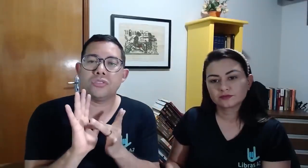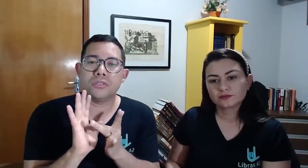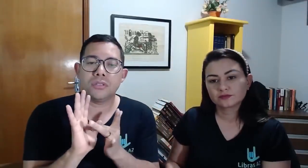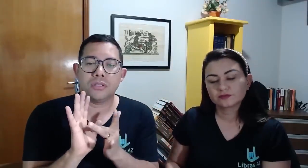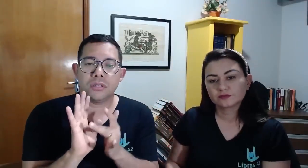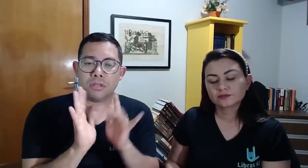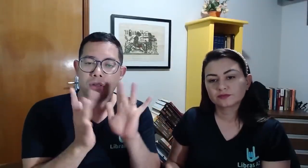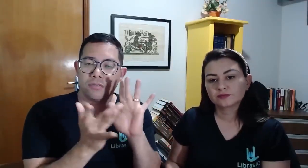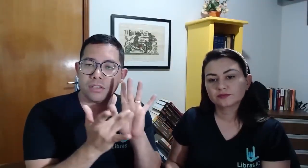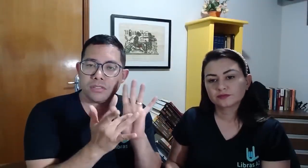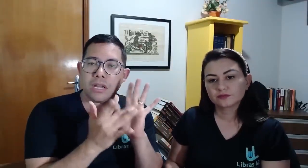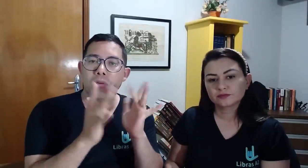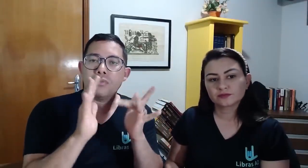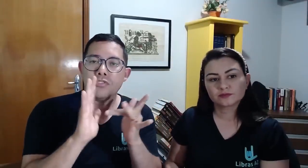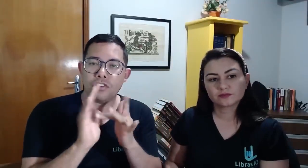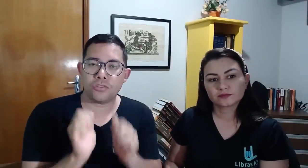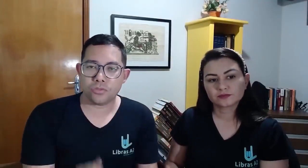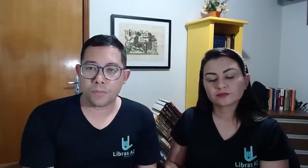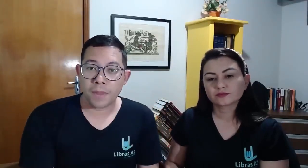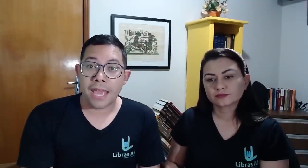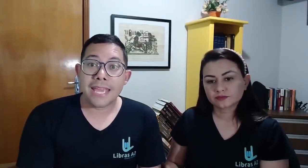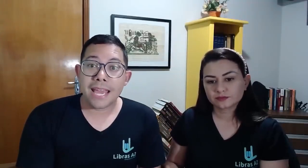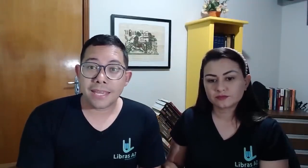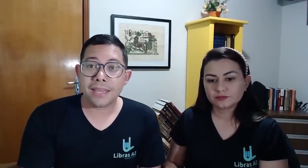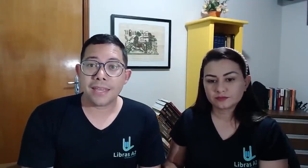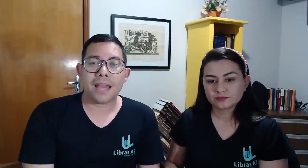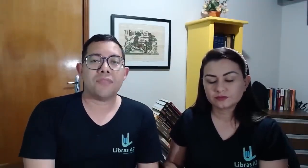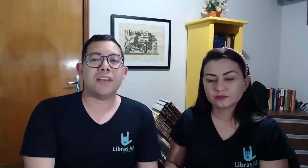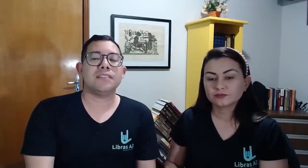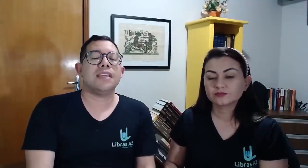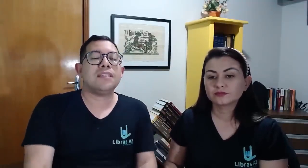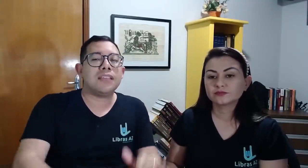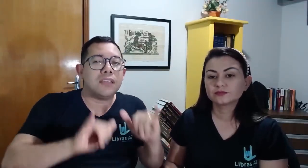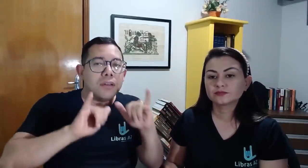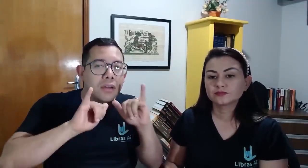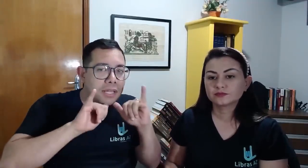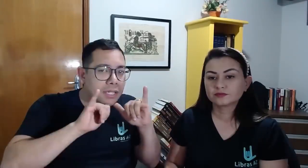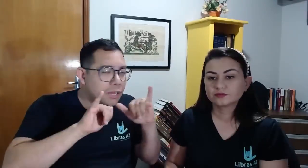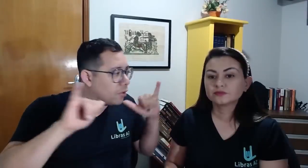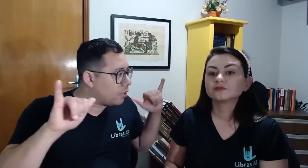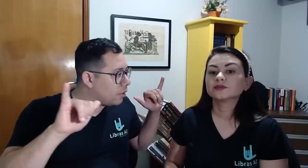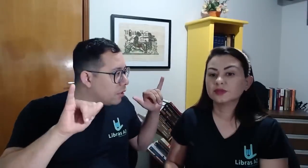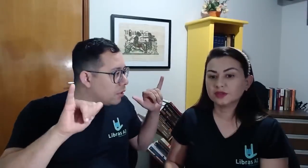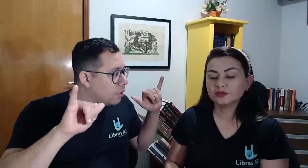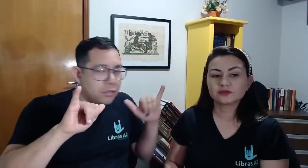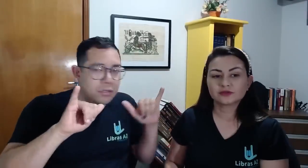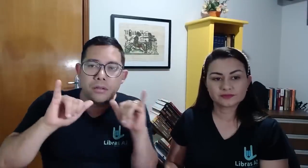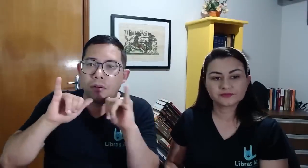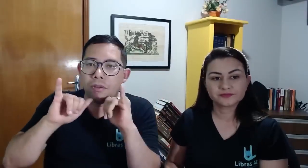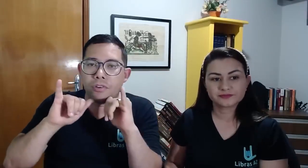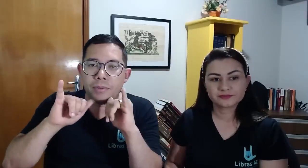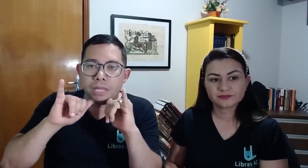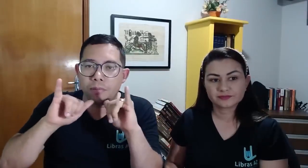Jesus. Faz sinal de Jesus. E aqui ela faz esse aqui, ó, né, Kelly? Isso. Olha a forma da mão